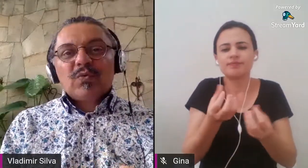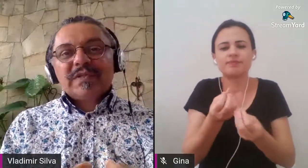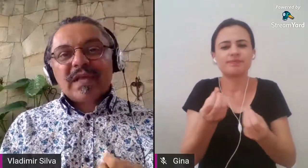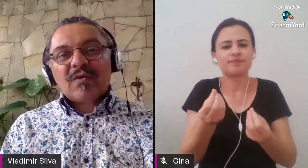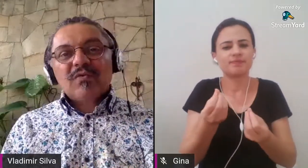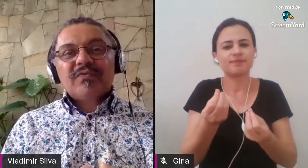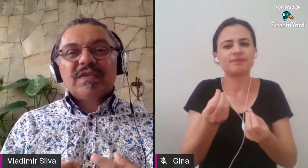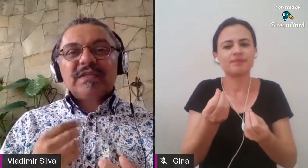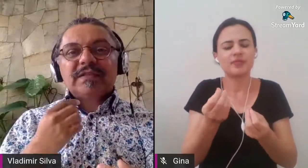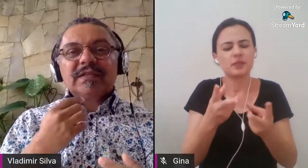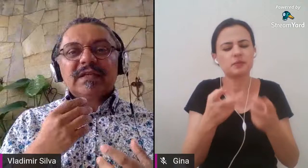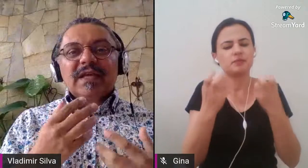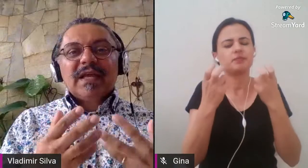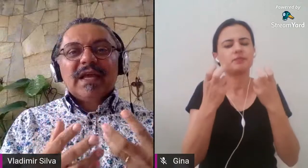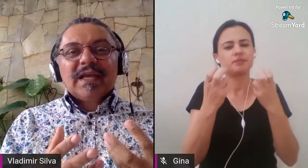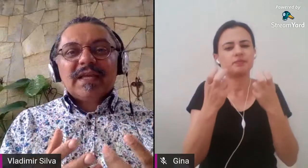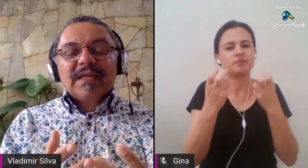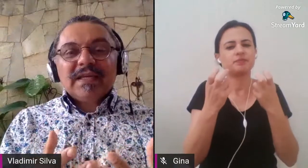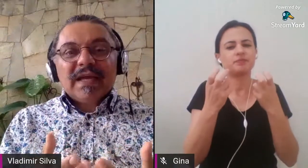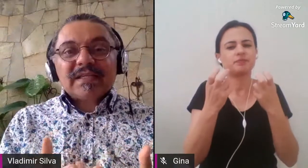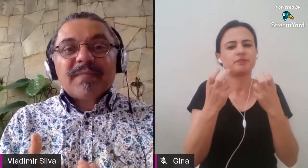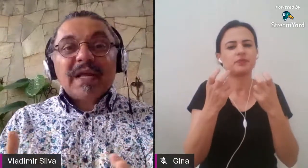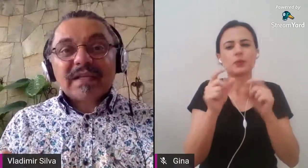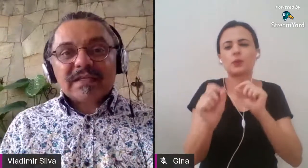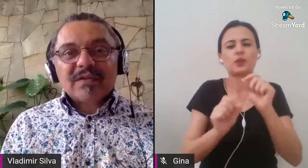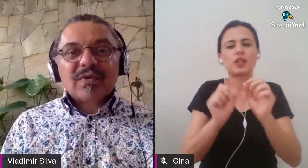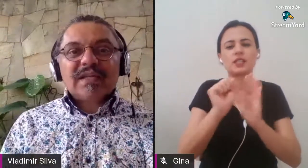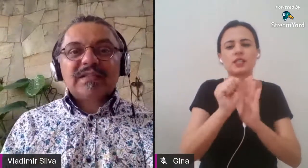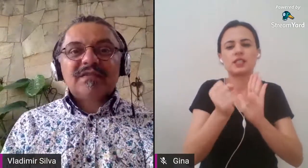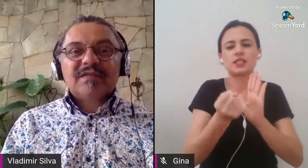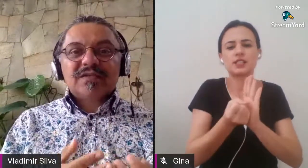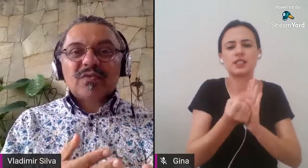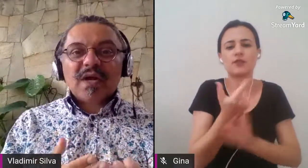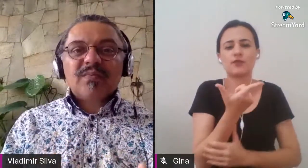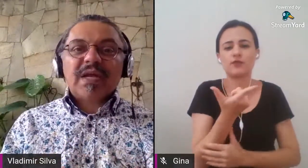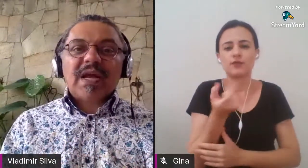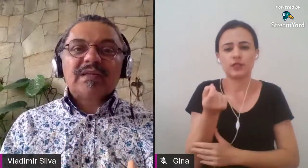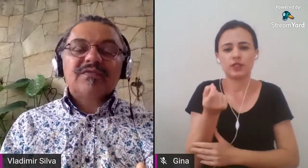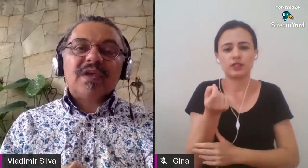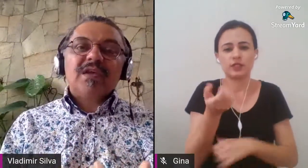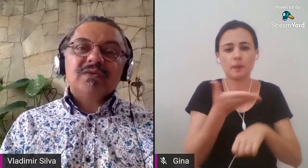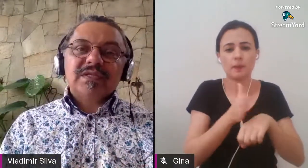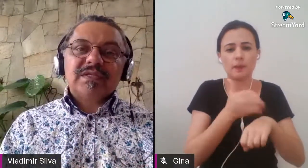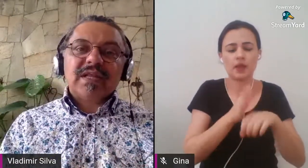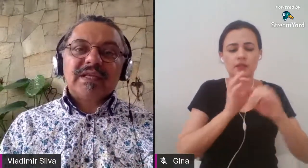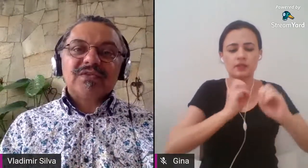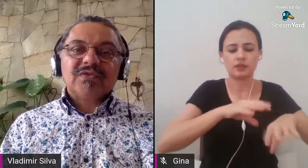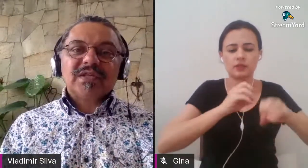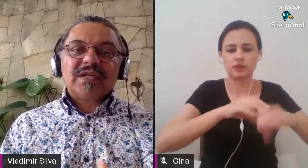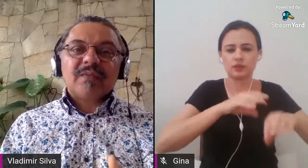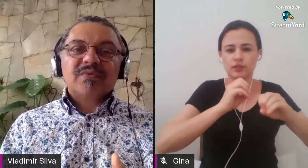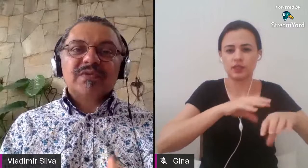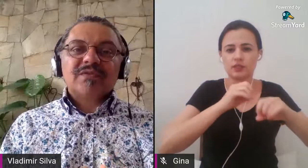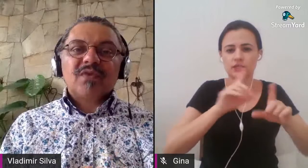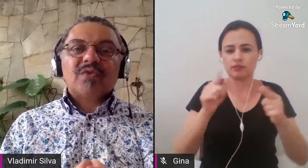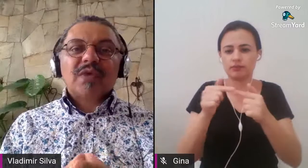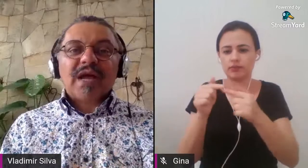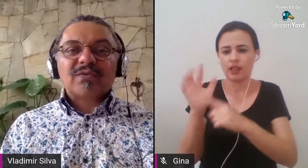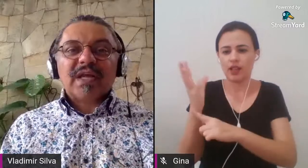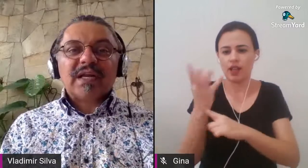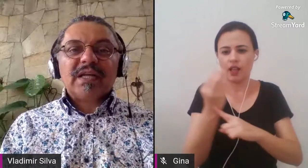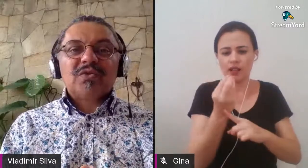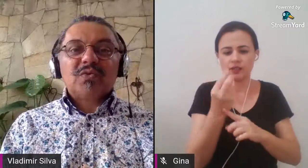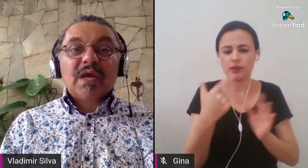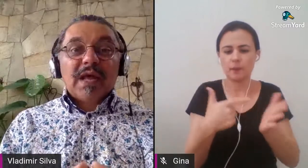que o século XX, que as práticas educativas no campo da arte vêm nos ensinar isso, né? De que é